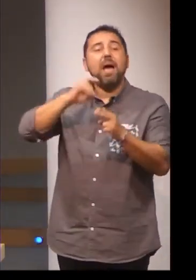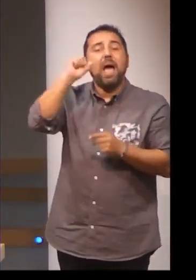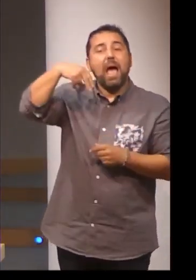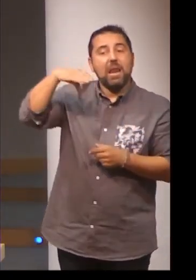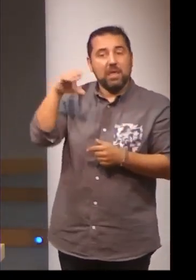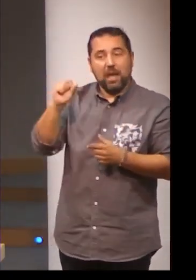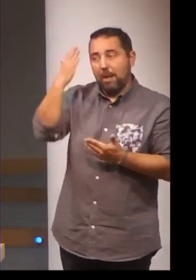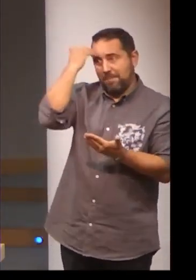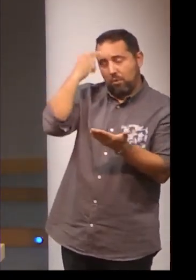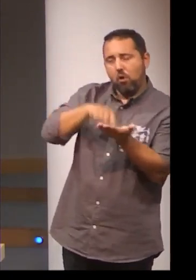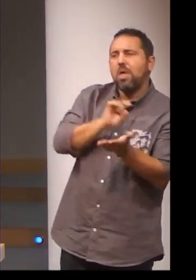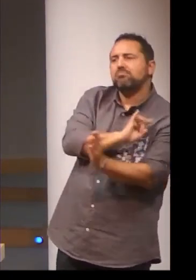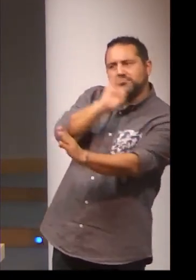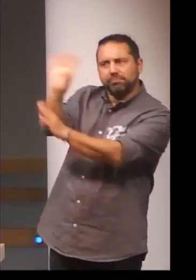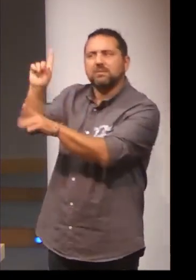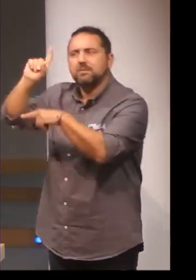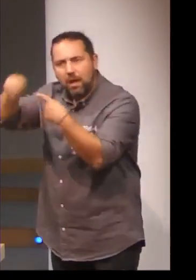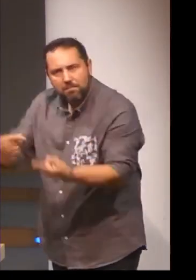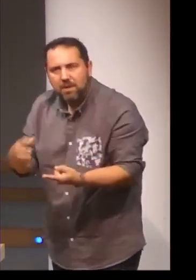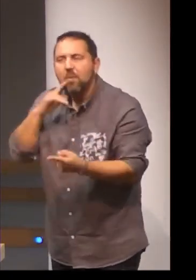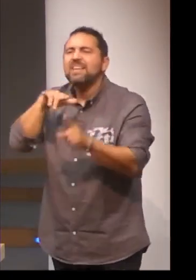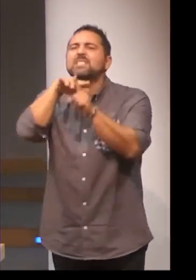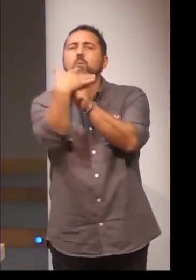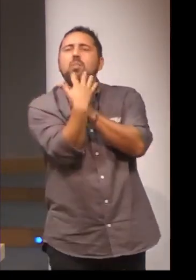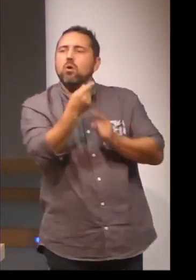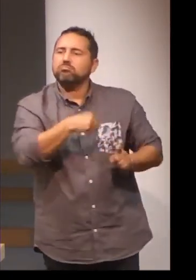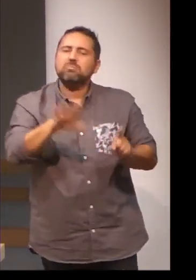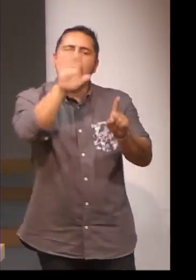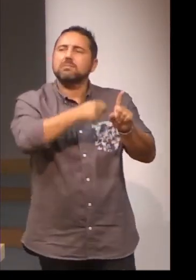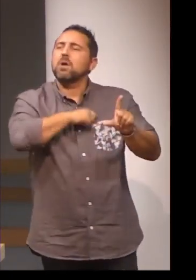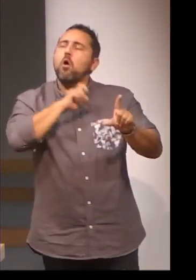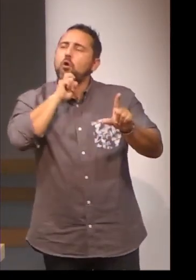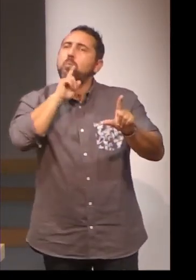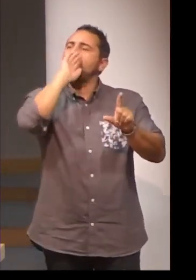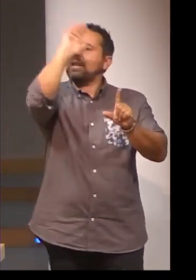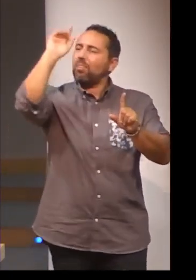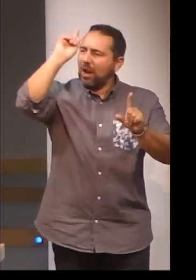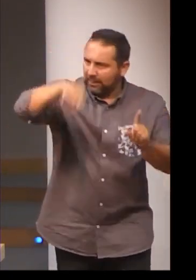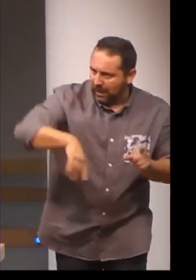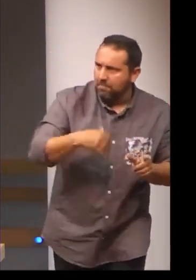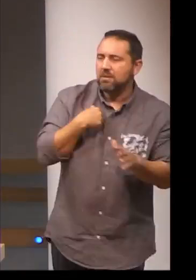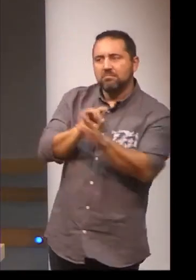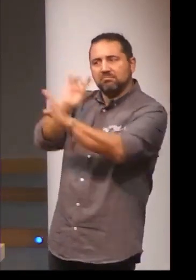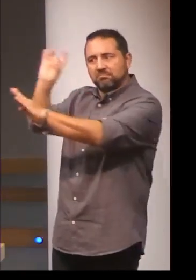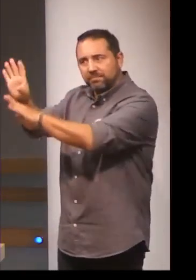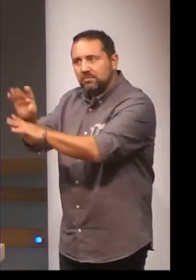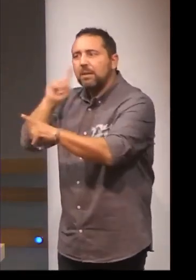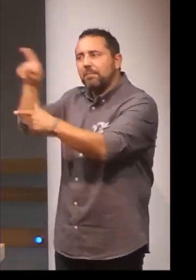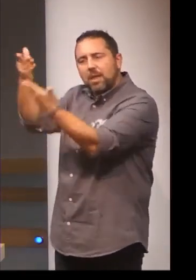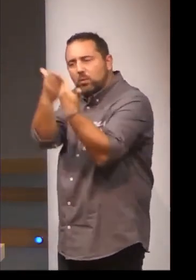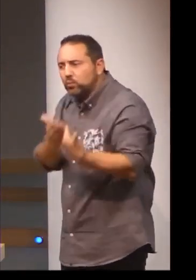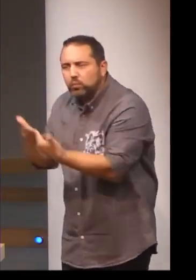la consulta del Estado actual a nivel nacional e internacional, se les solicitó a todas las entidades que participaron un